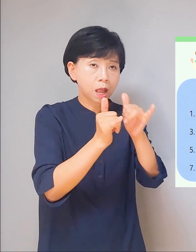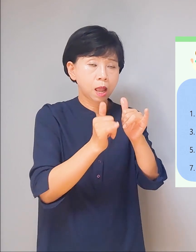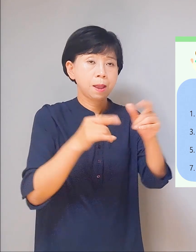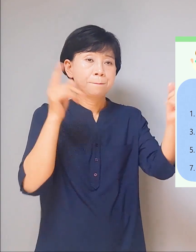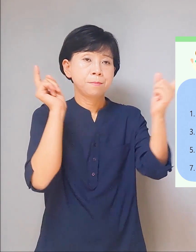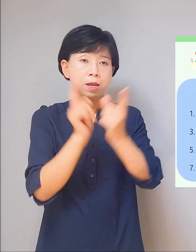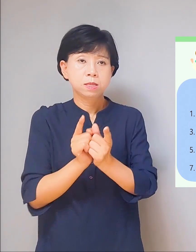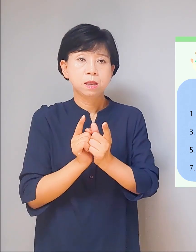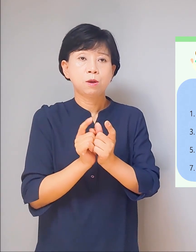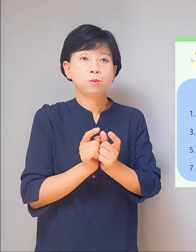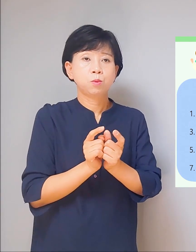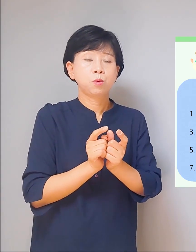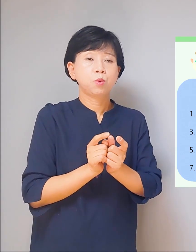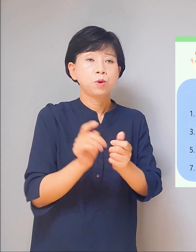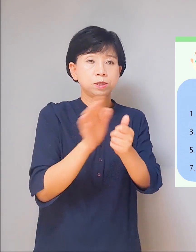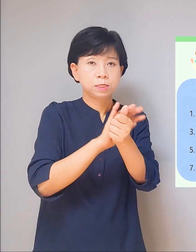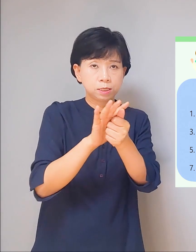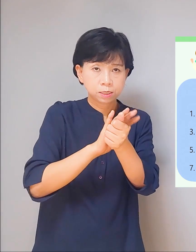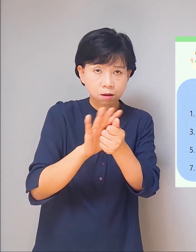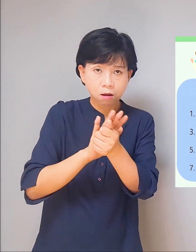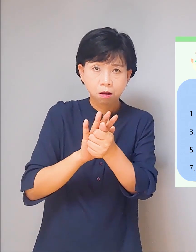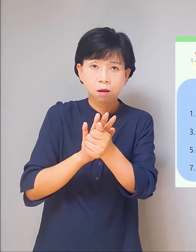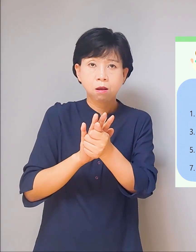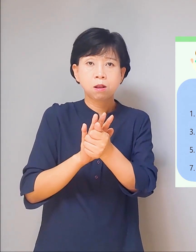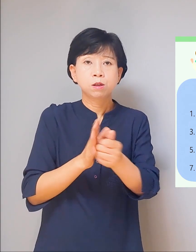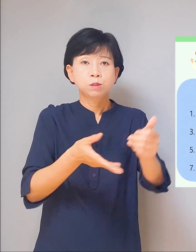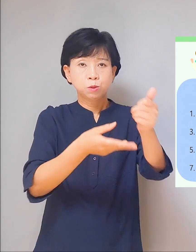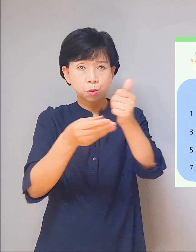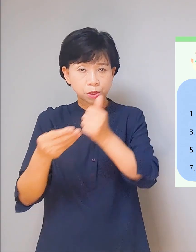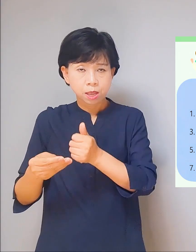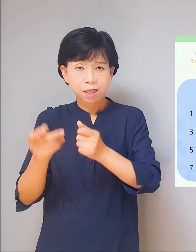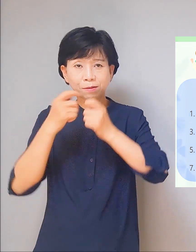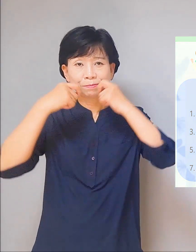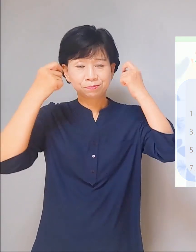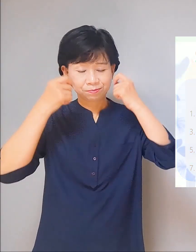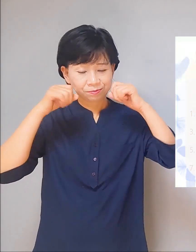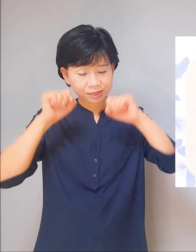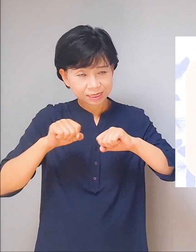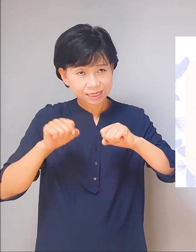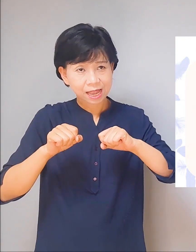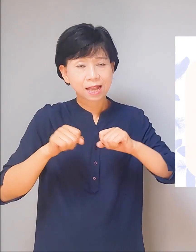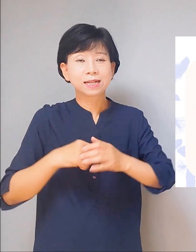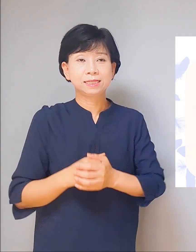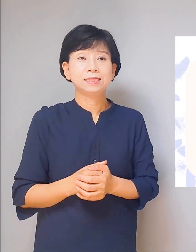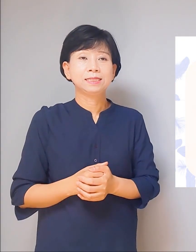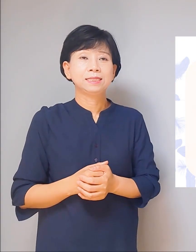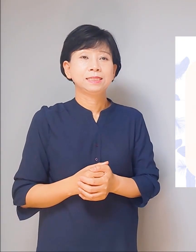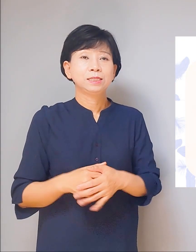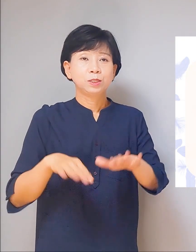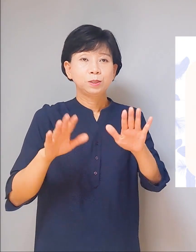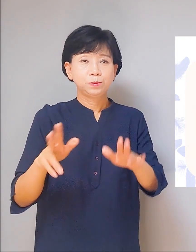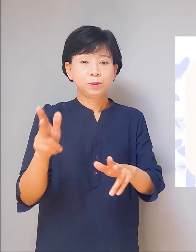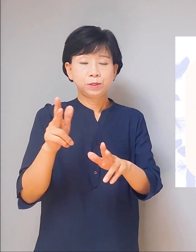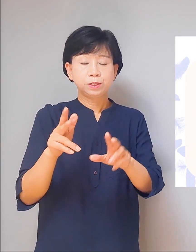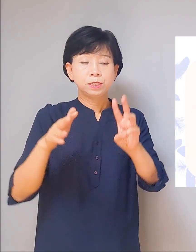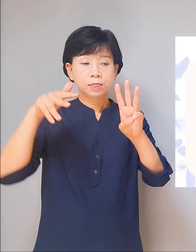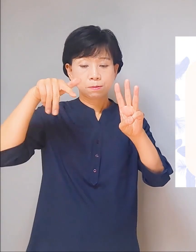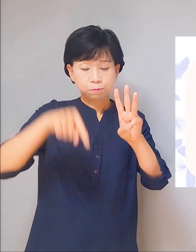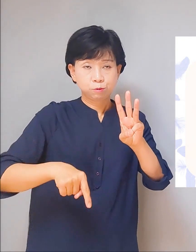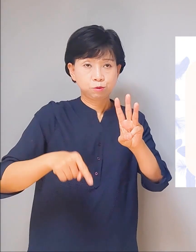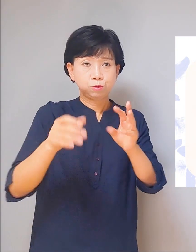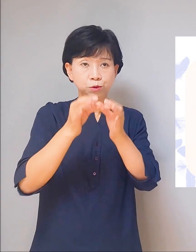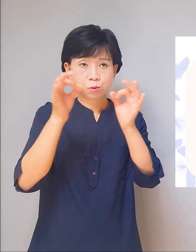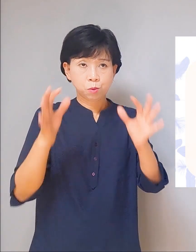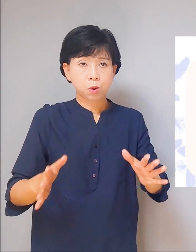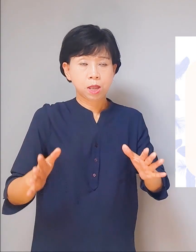만남하기, 사랑방 연결하기. 만나는 새가족에게 친절하기를 합시다. 오늘부터 3주간 사랑홀에서